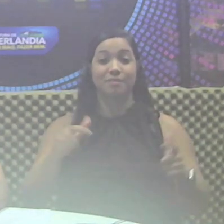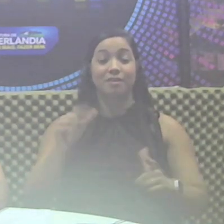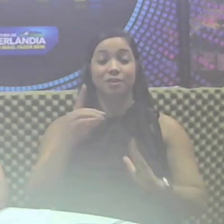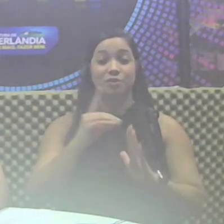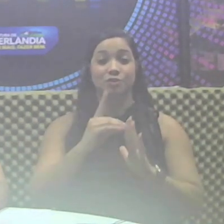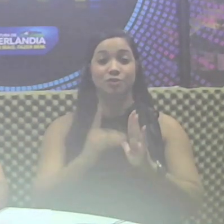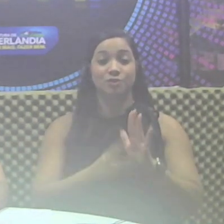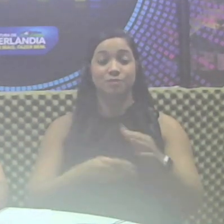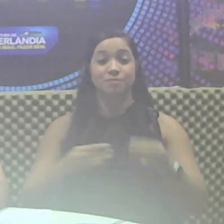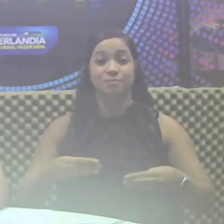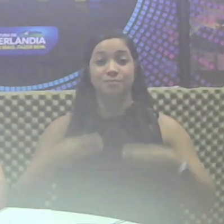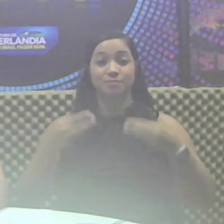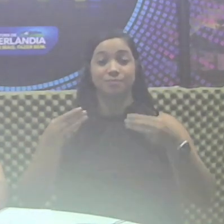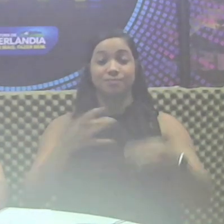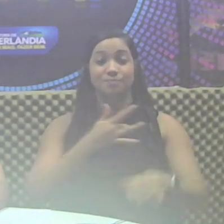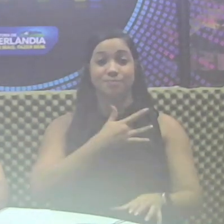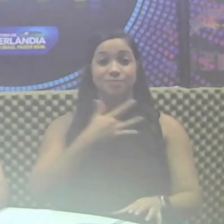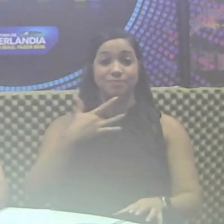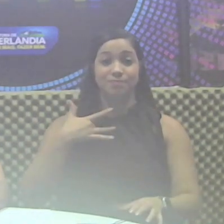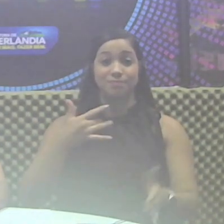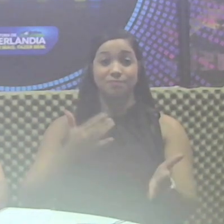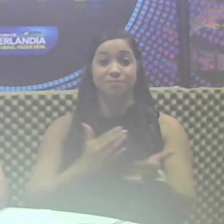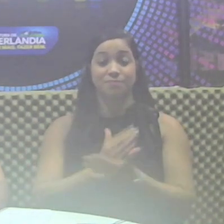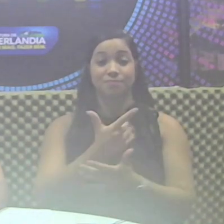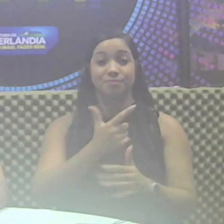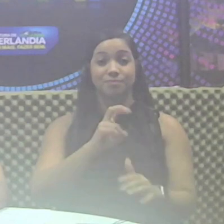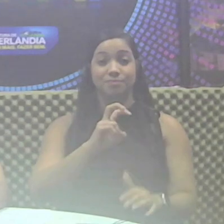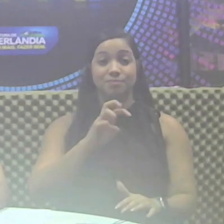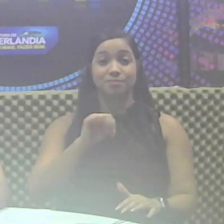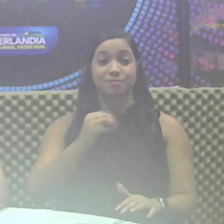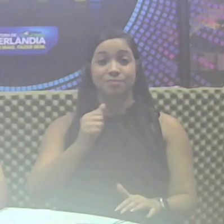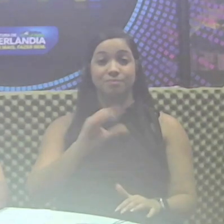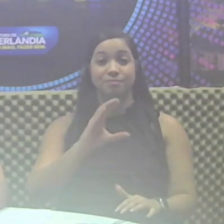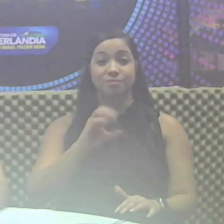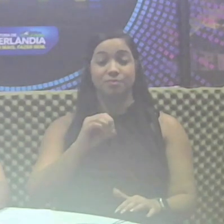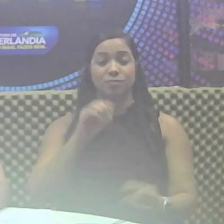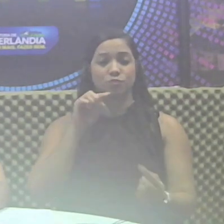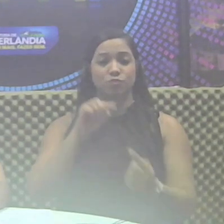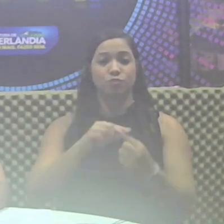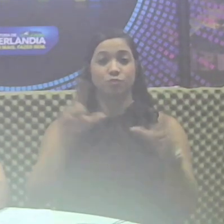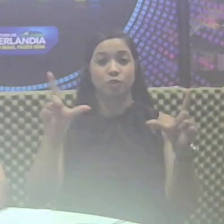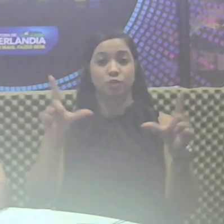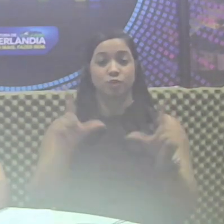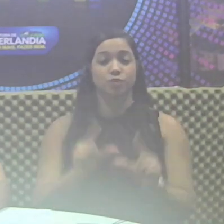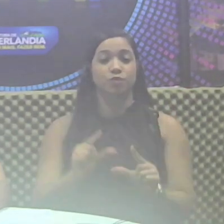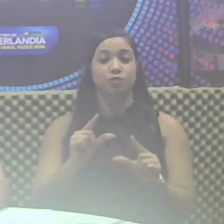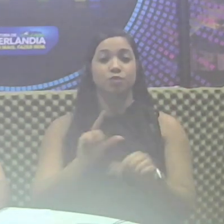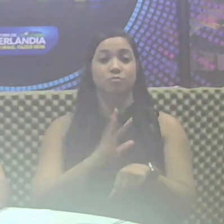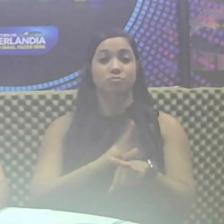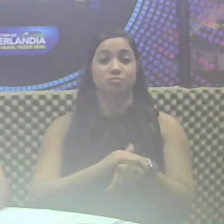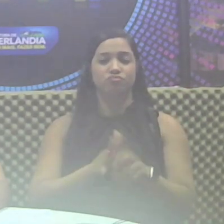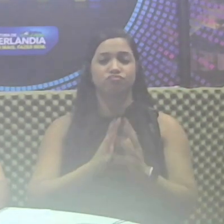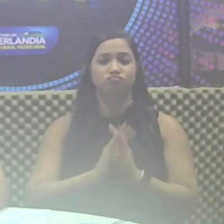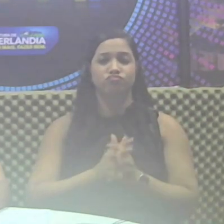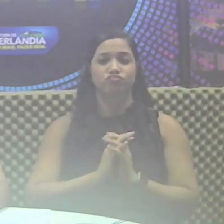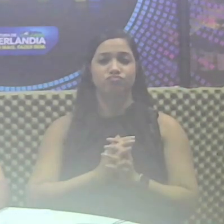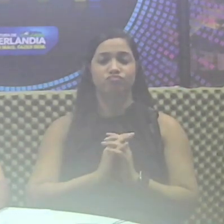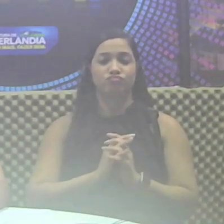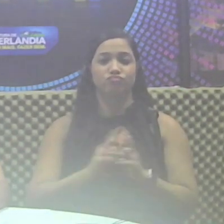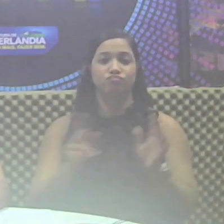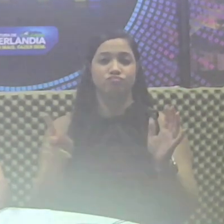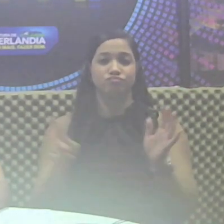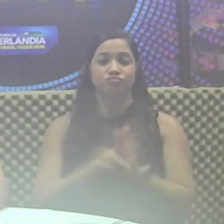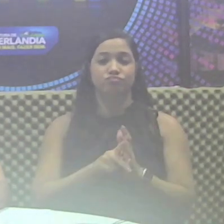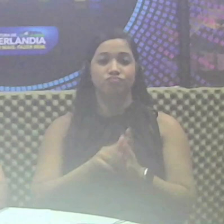do Ministério da Saúde. Lançada em 25 de março, a campanha busca minimizar o surgimento de complicações decorrentes